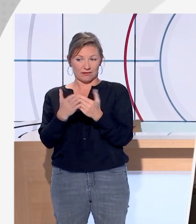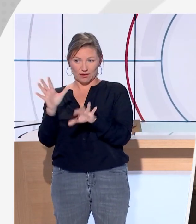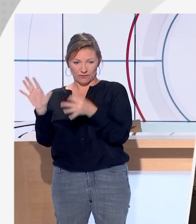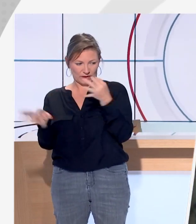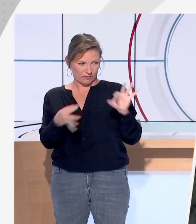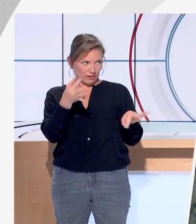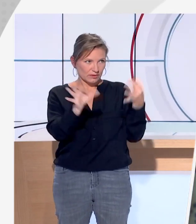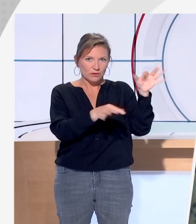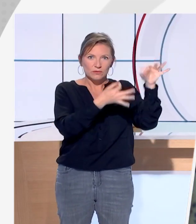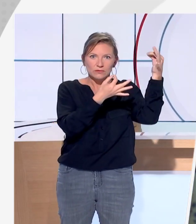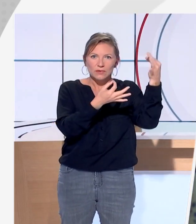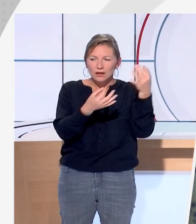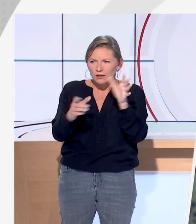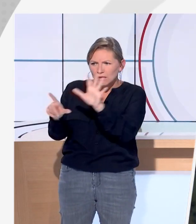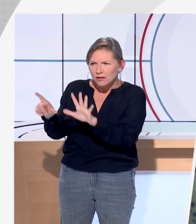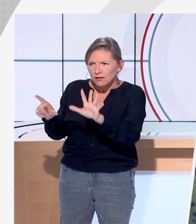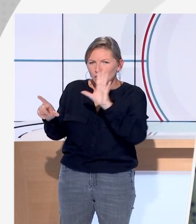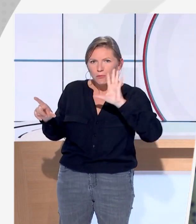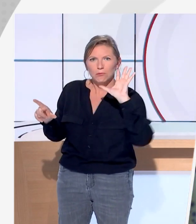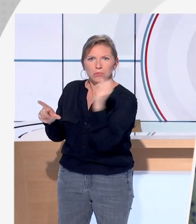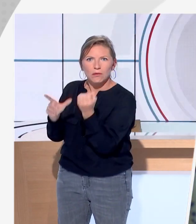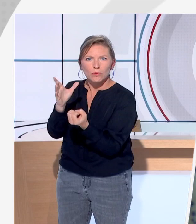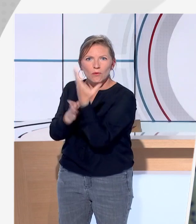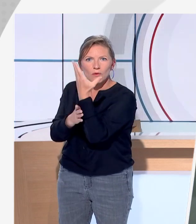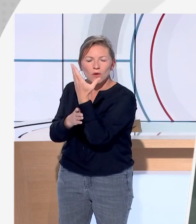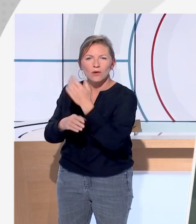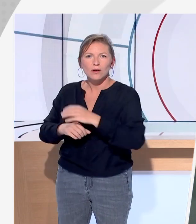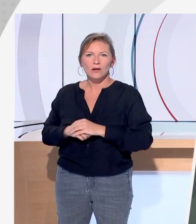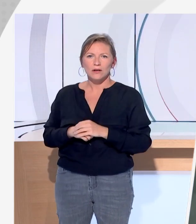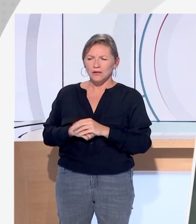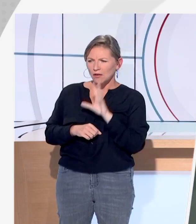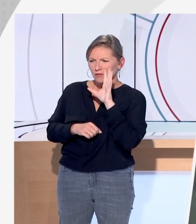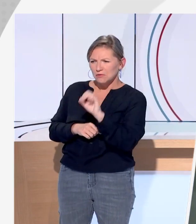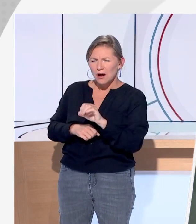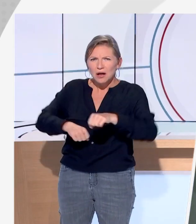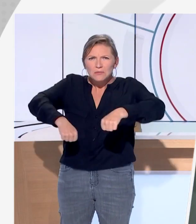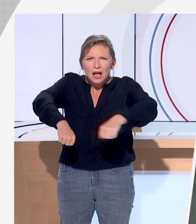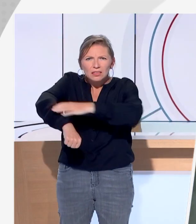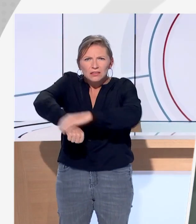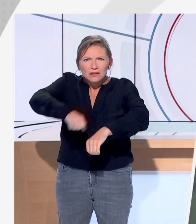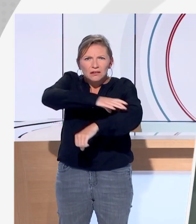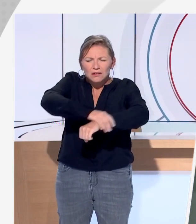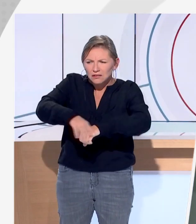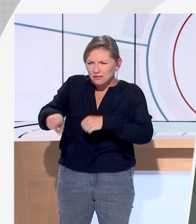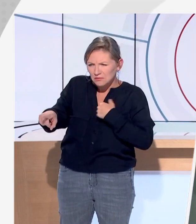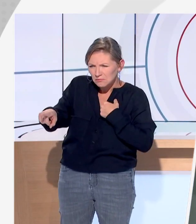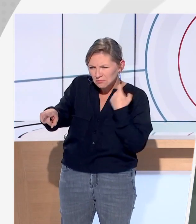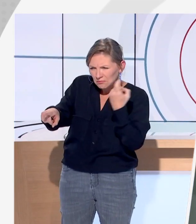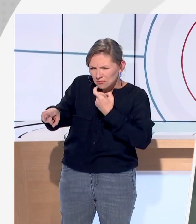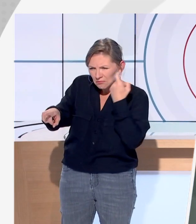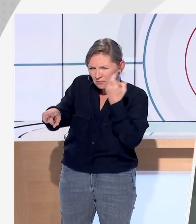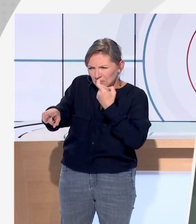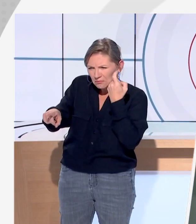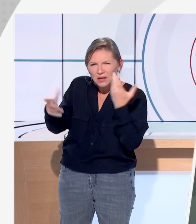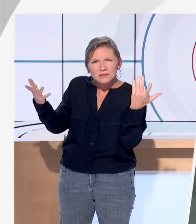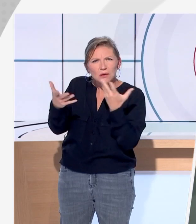ne découvre ce morceau de pâte. On voyait les deux pattes arrière et c'est parti là. Et ils pensaient